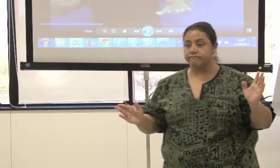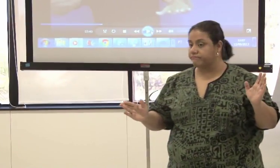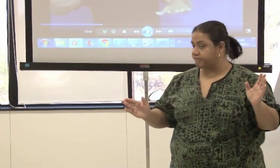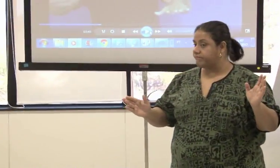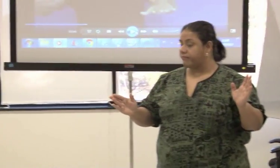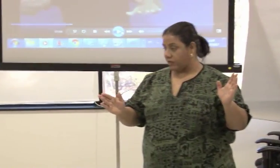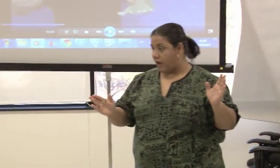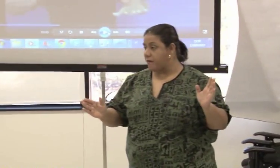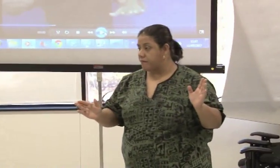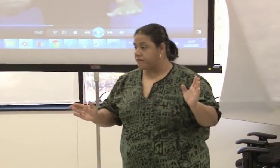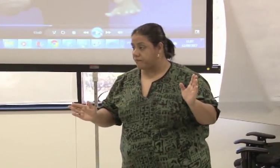Tá?